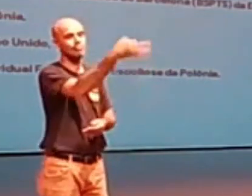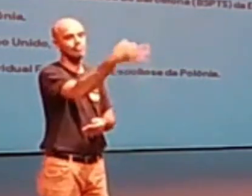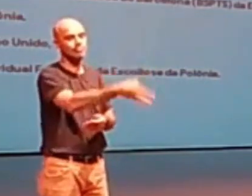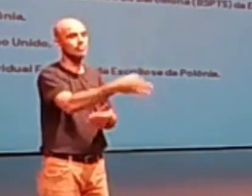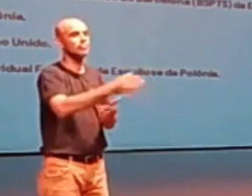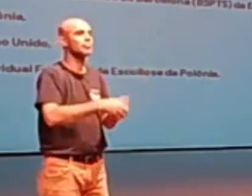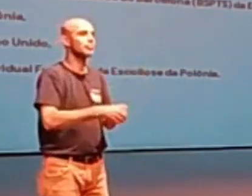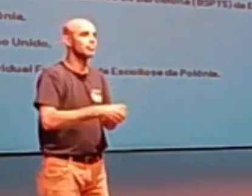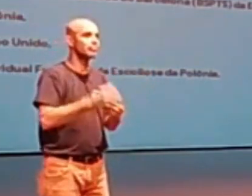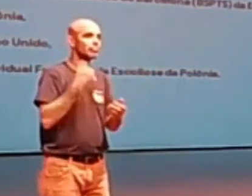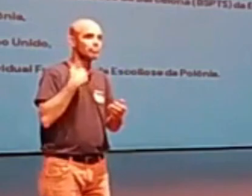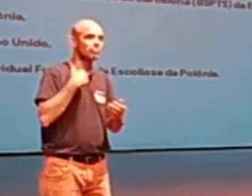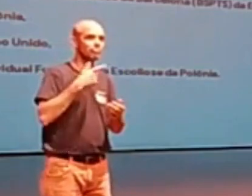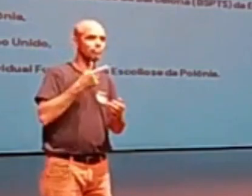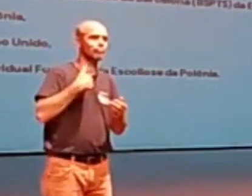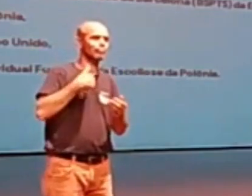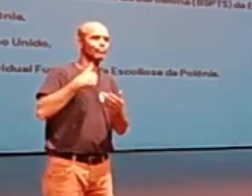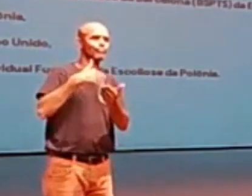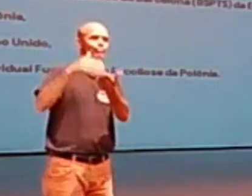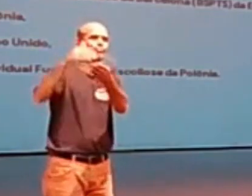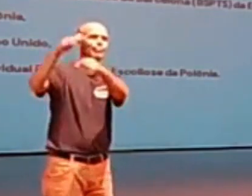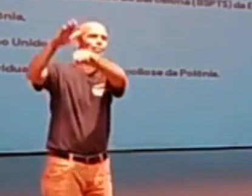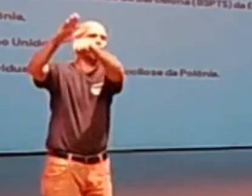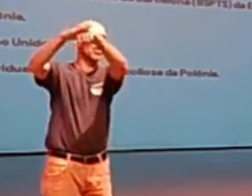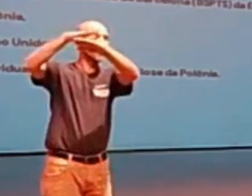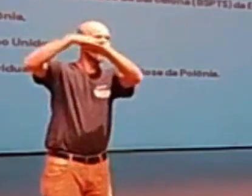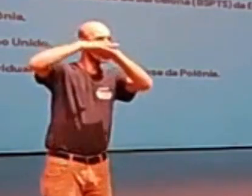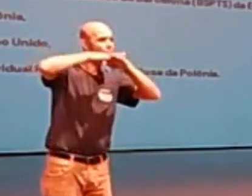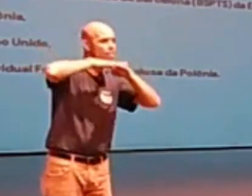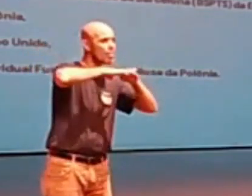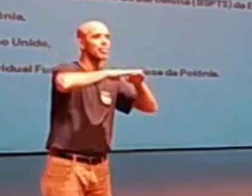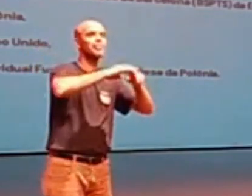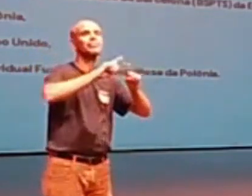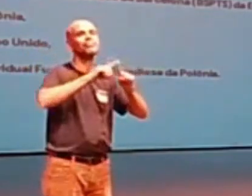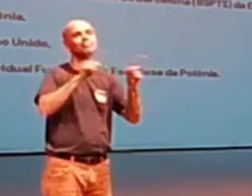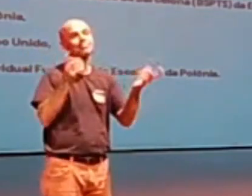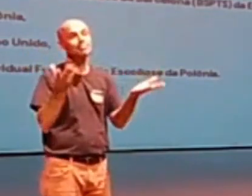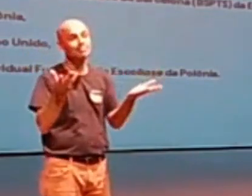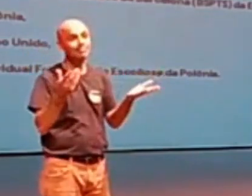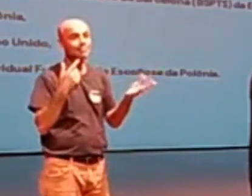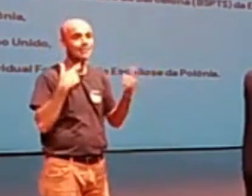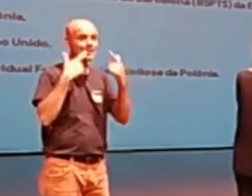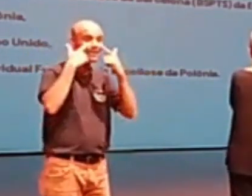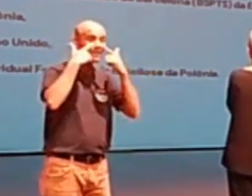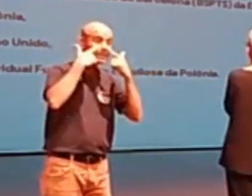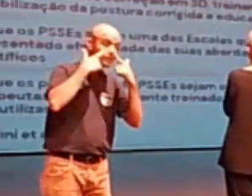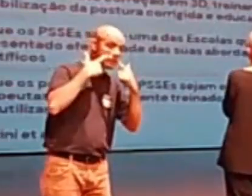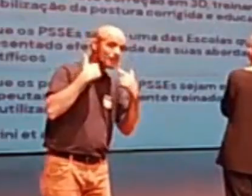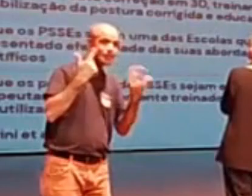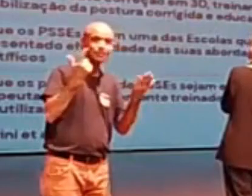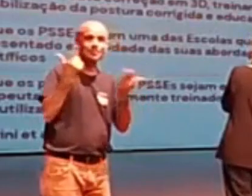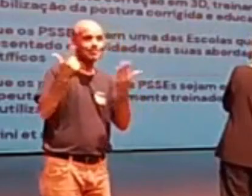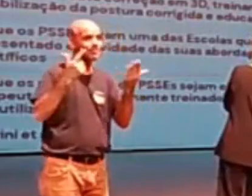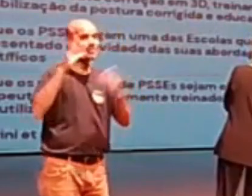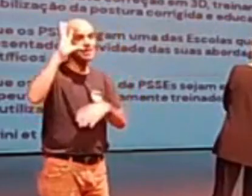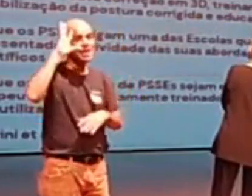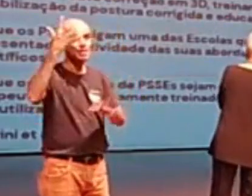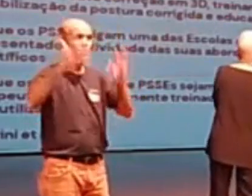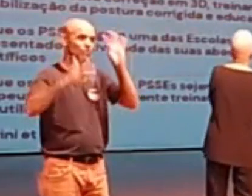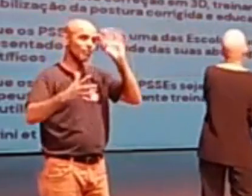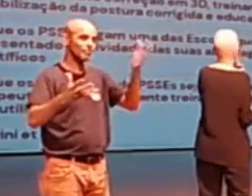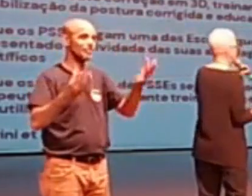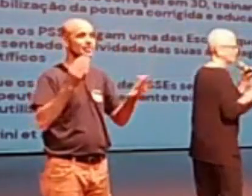que tenham várias recomendações por aí, inclusive que natação trata. Aí é que a gente chora mesmo.